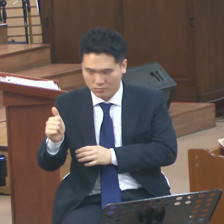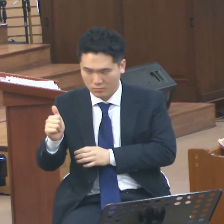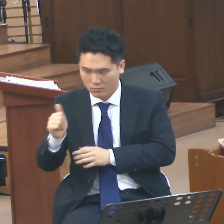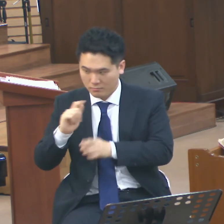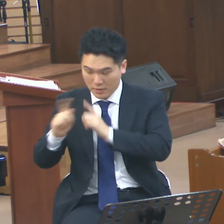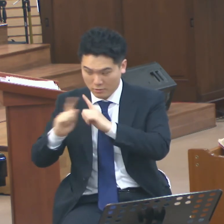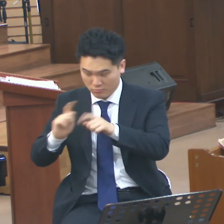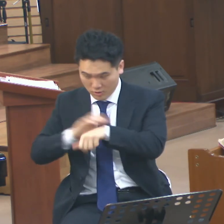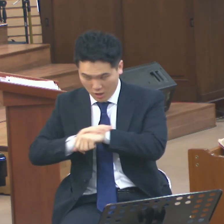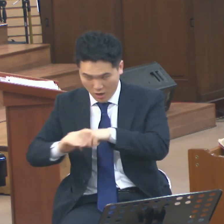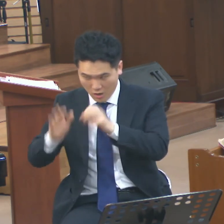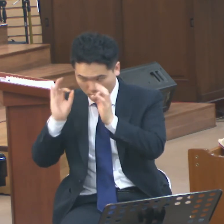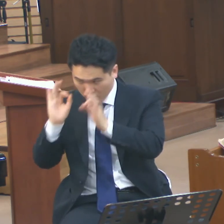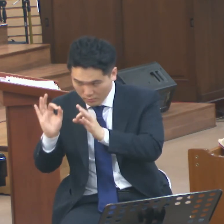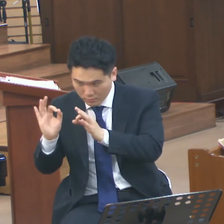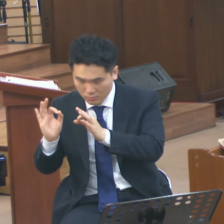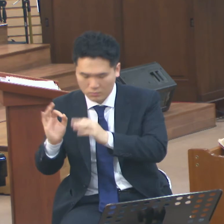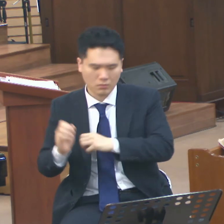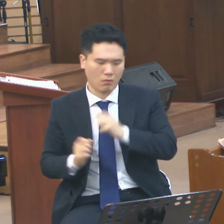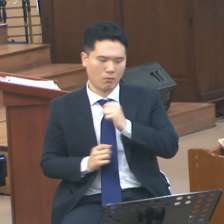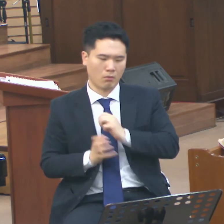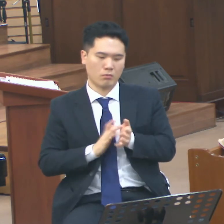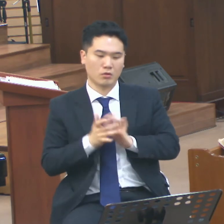항상 하나님 아버지를 높여요.